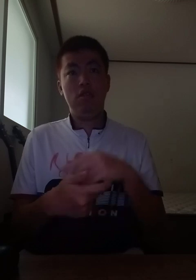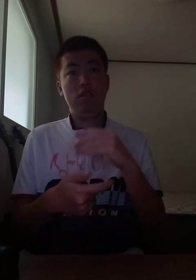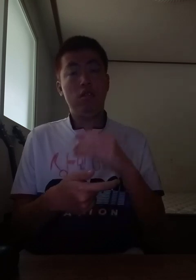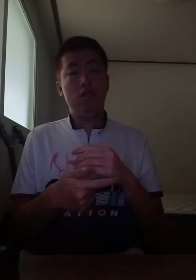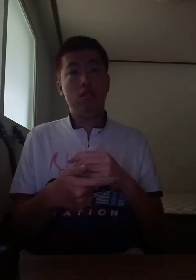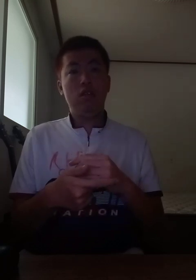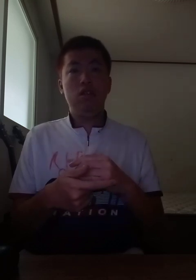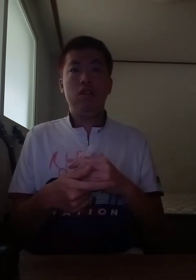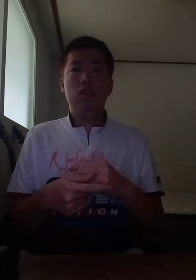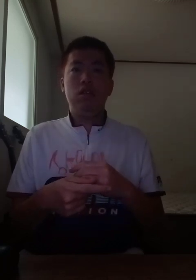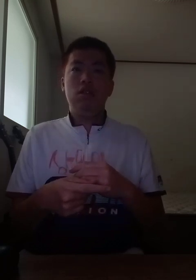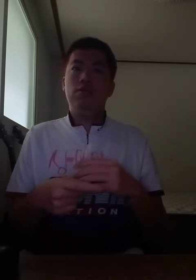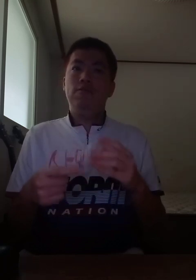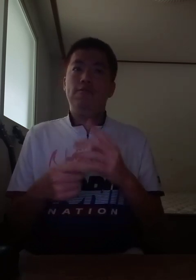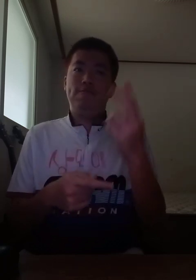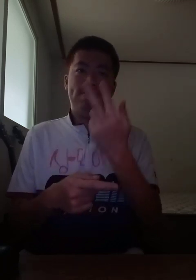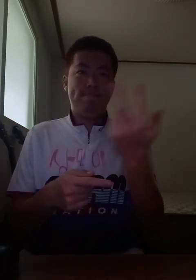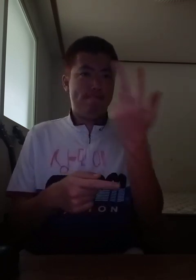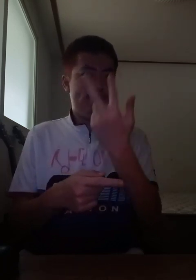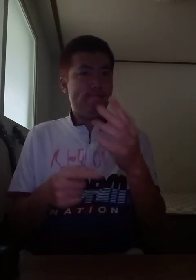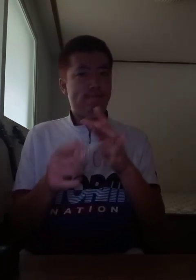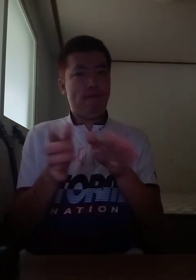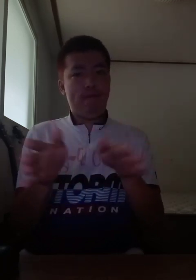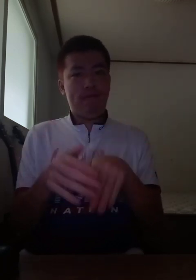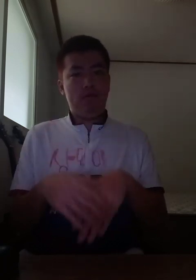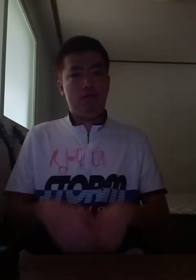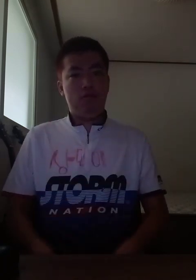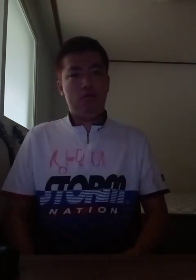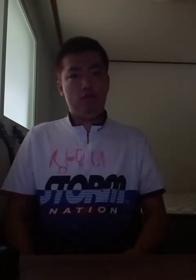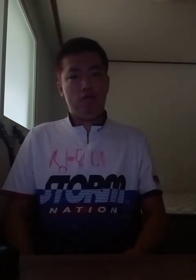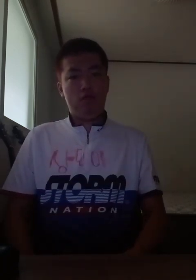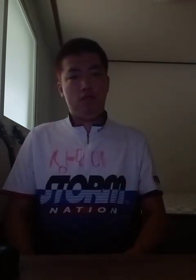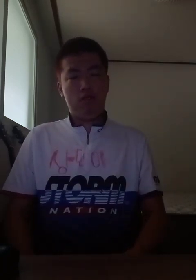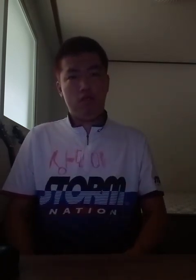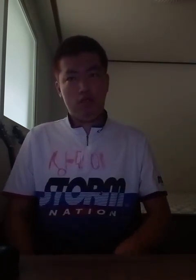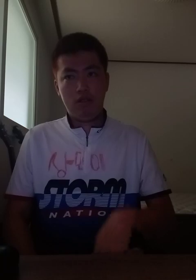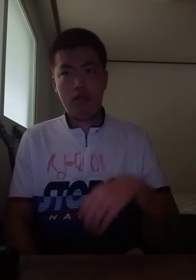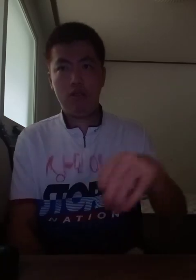해당 지자체가 조속히 해결 방안을 내놔야 합니다. 밀착 카메라 강신우입니다.